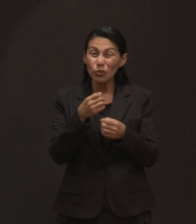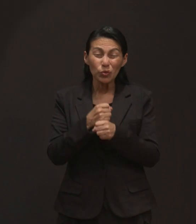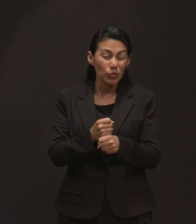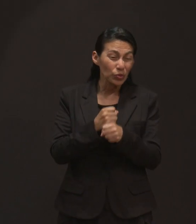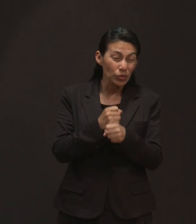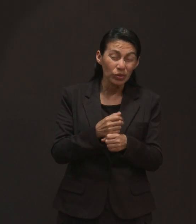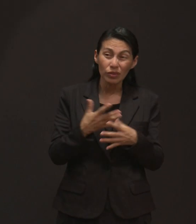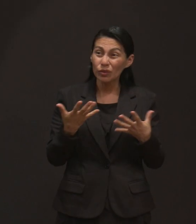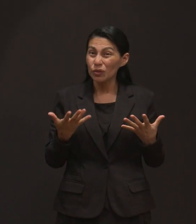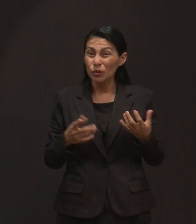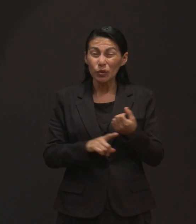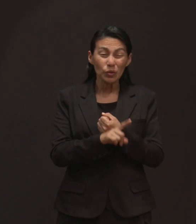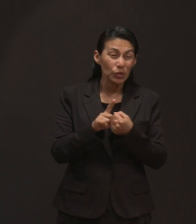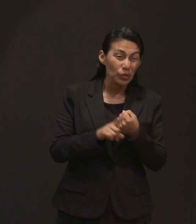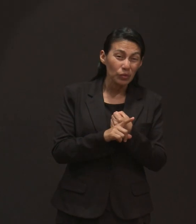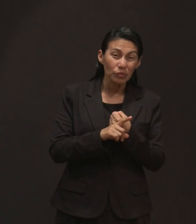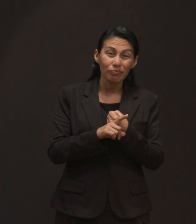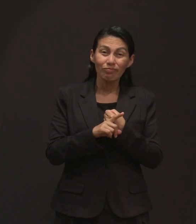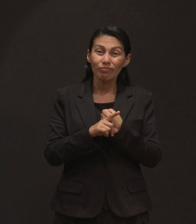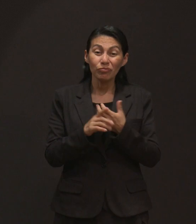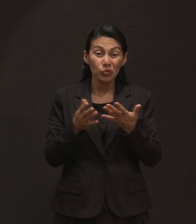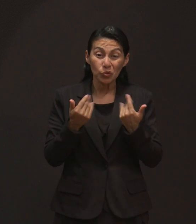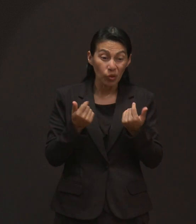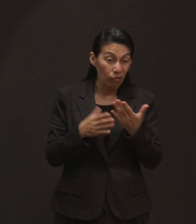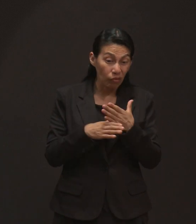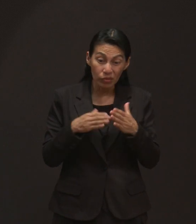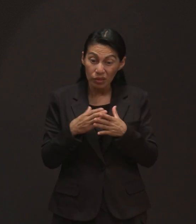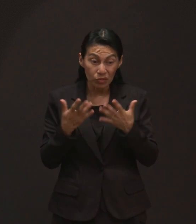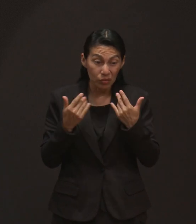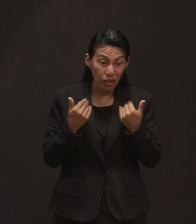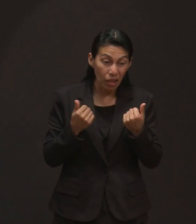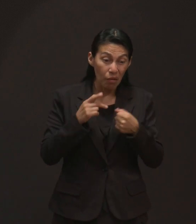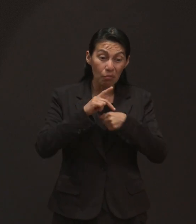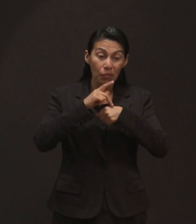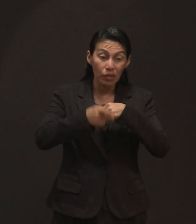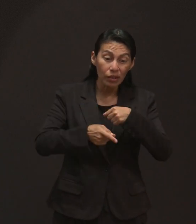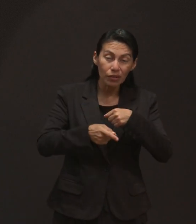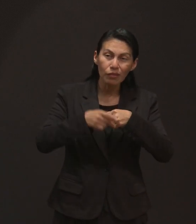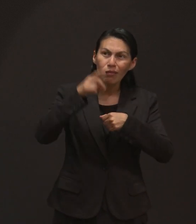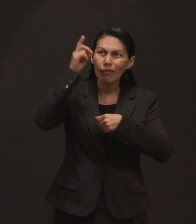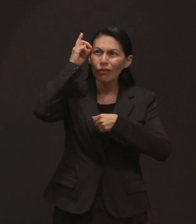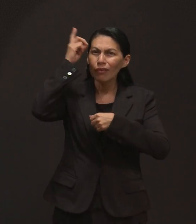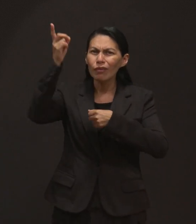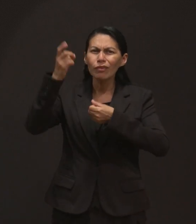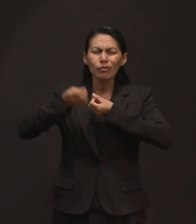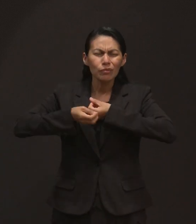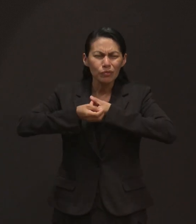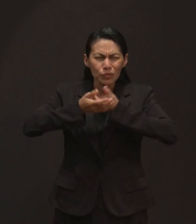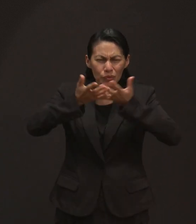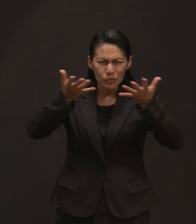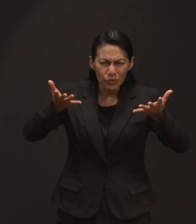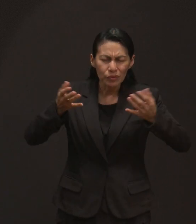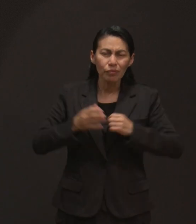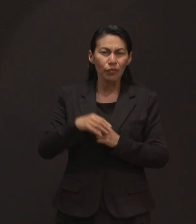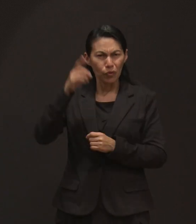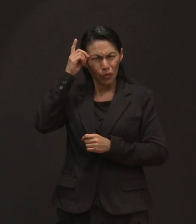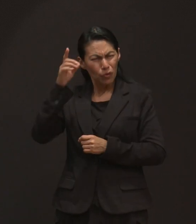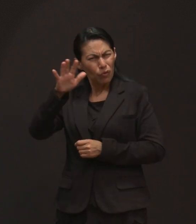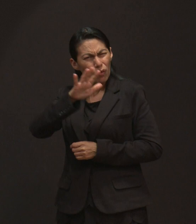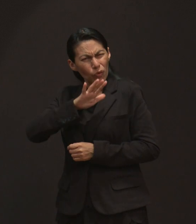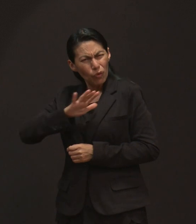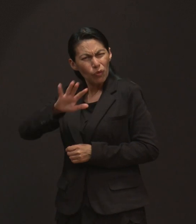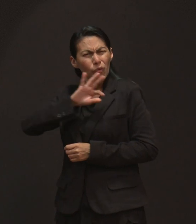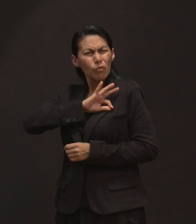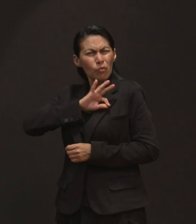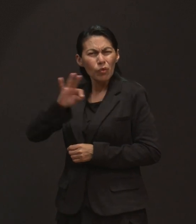Lleno de incertidumbre, de carencias, de peligros, Dios está actuando. Él es el